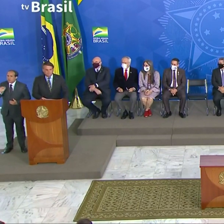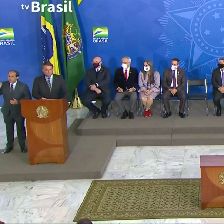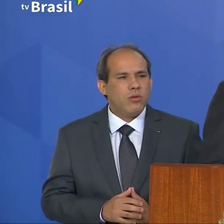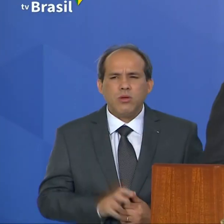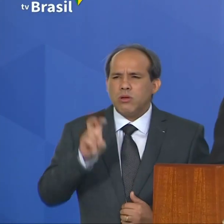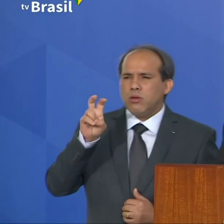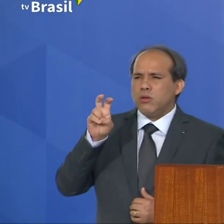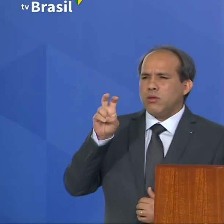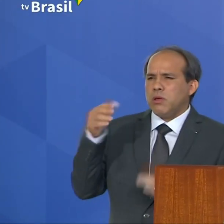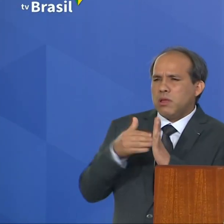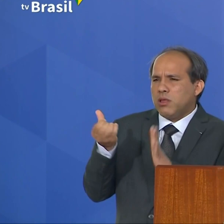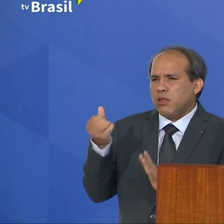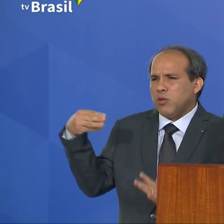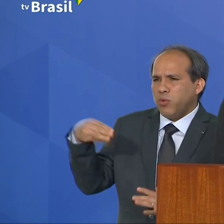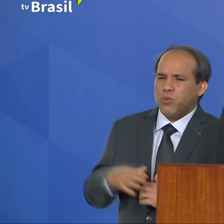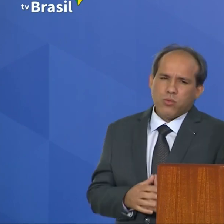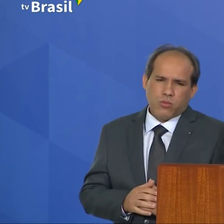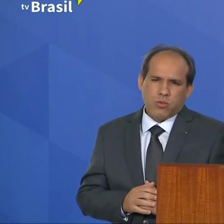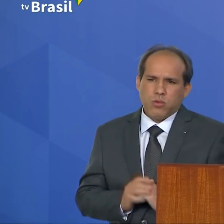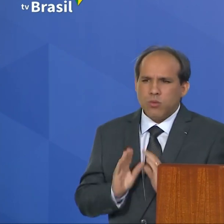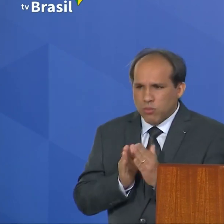malária artrite e lupus